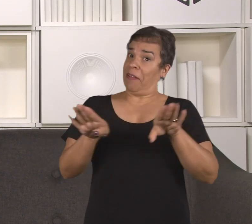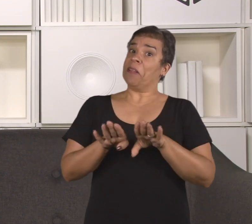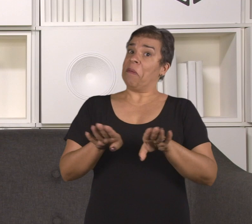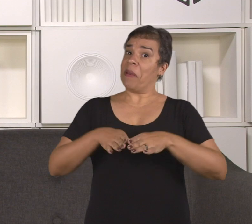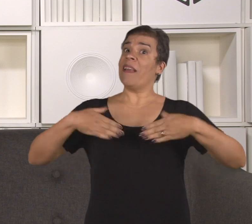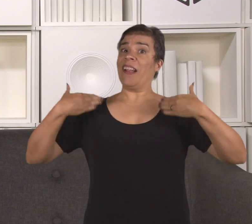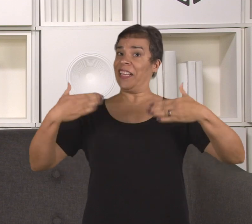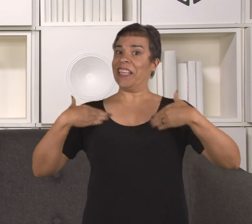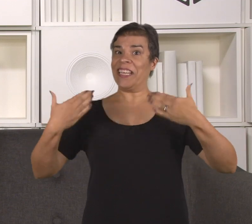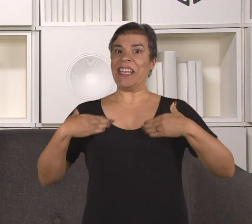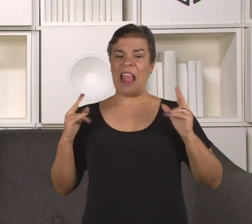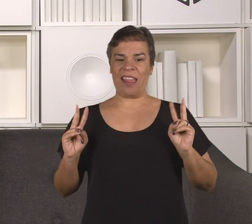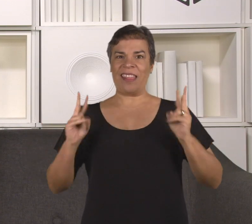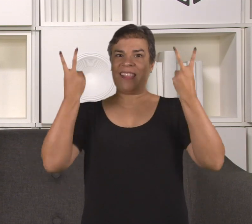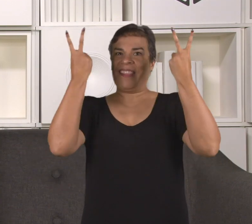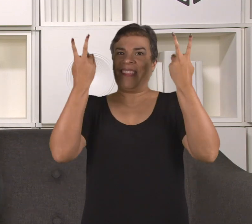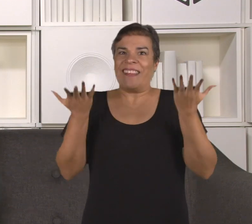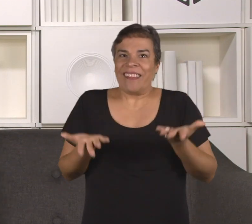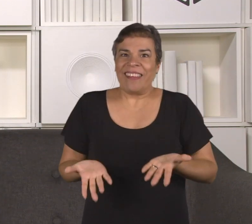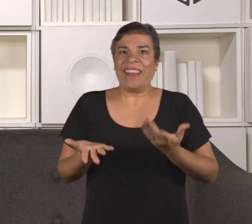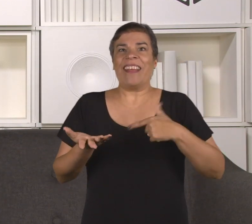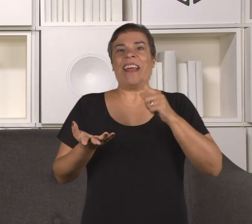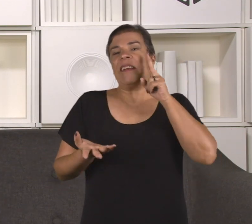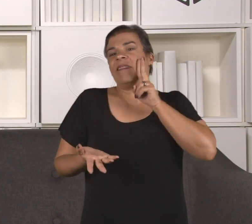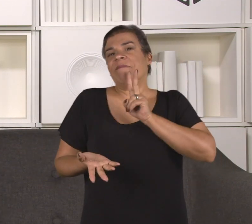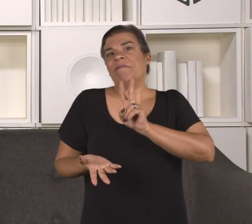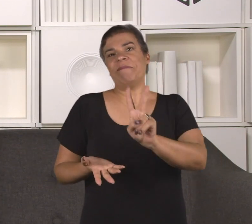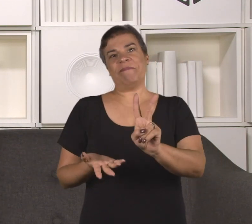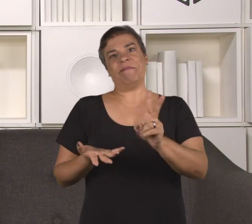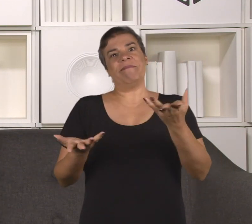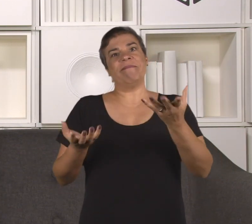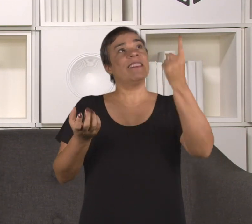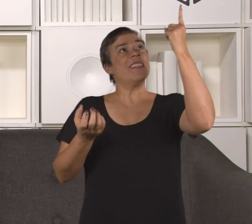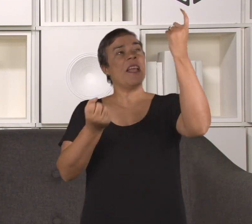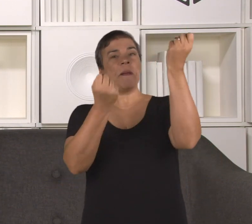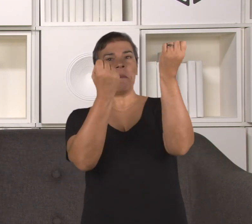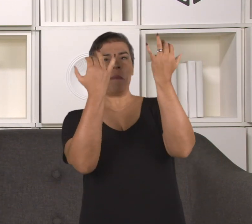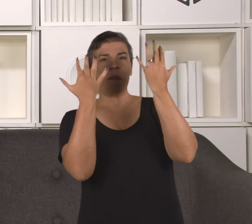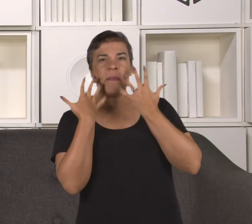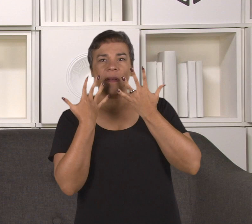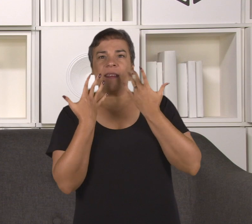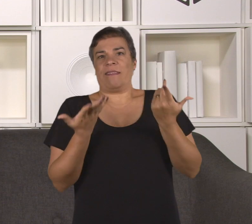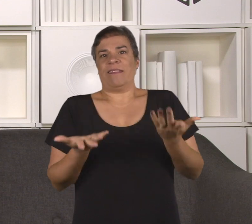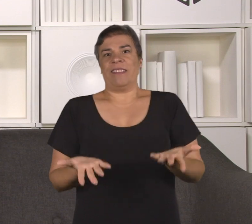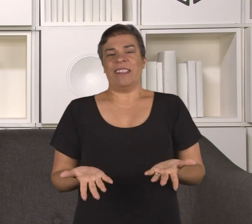alegrias, são vitórias, são testemunhos da bênção de Deus. Então,